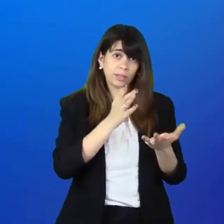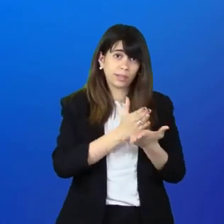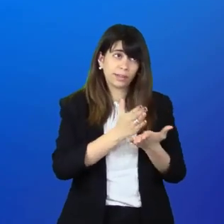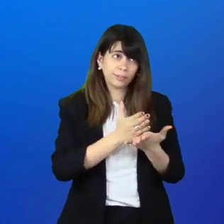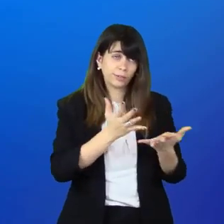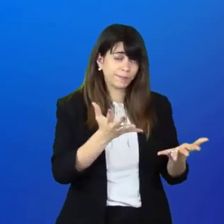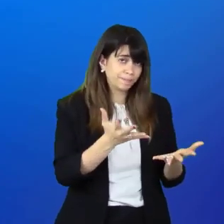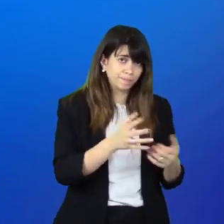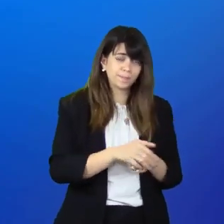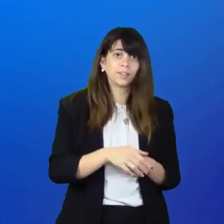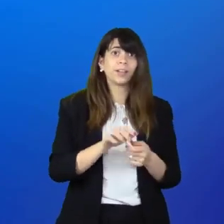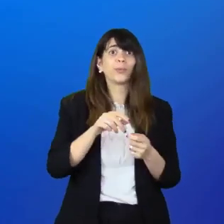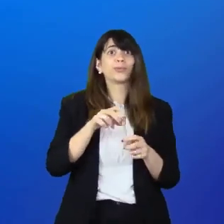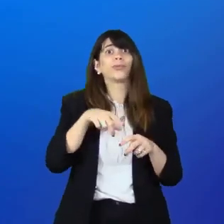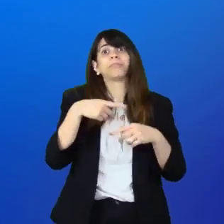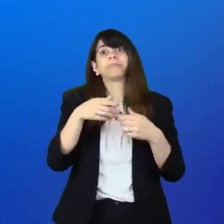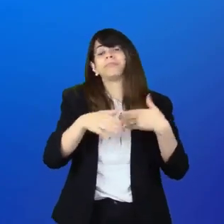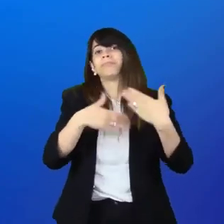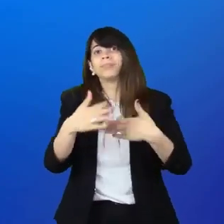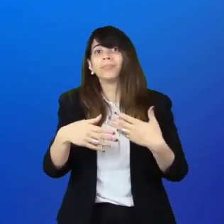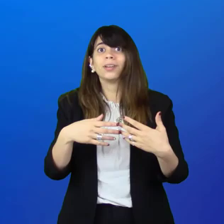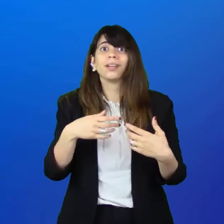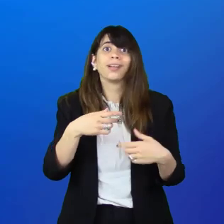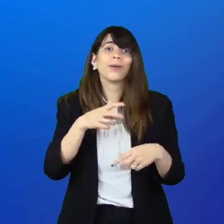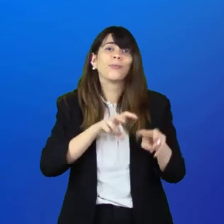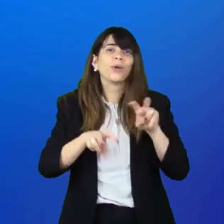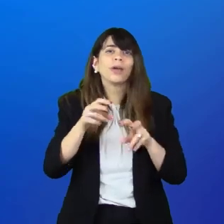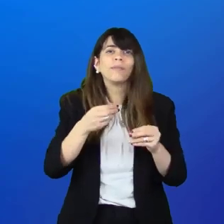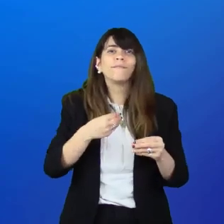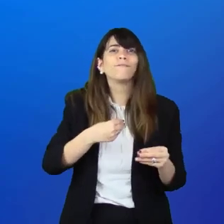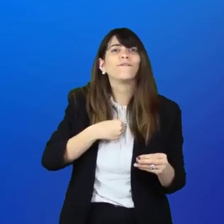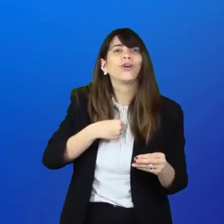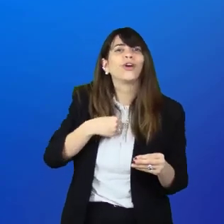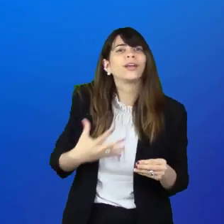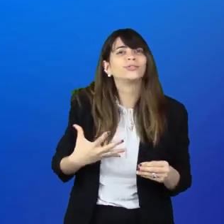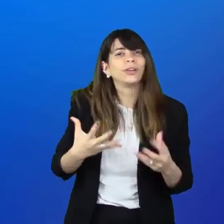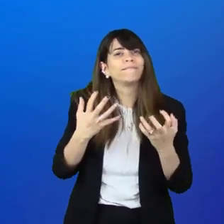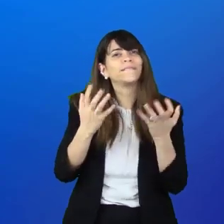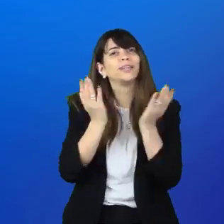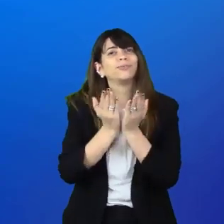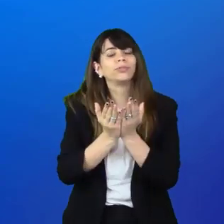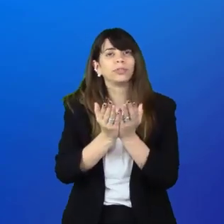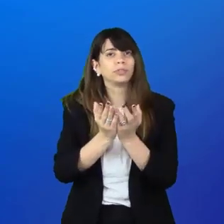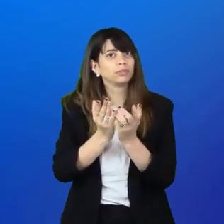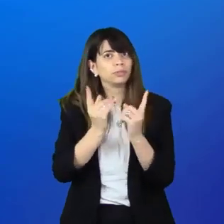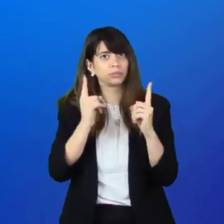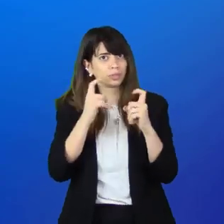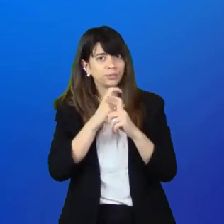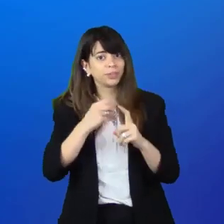Viví esta barrera dentro de la Facultad de Derecho y bueno, y continué buscando cuál era mi vocación, qué era lo que yo quería